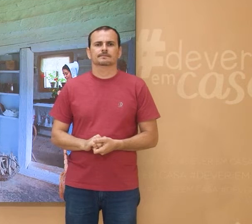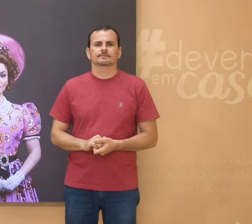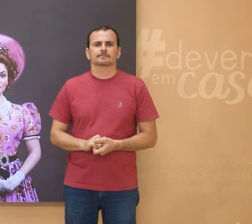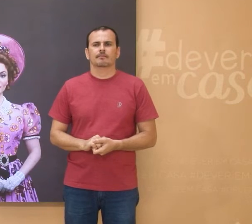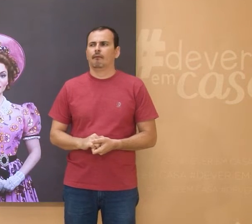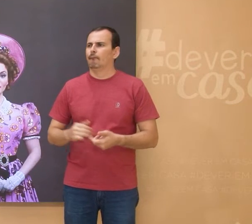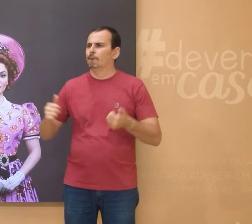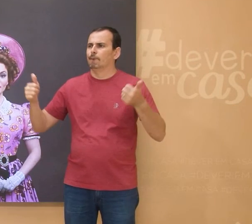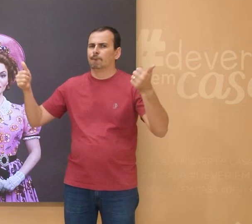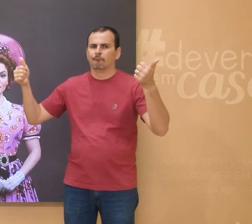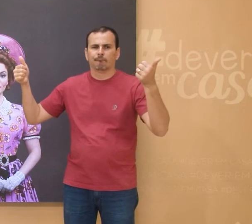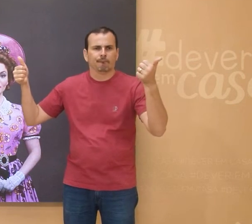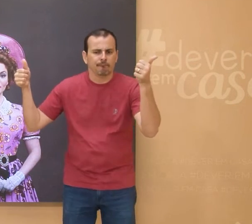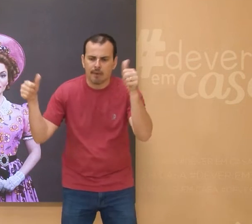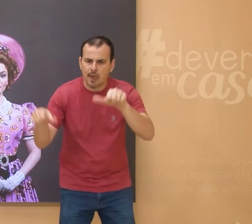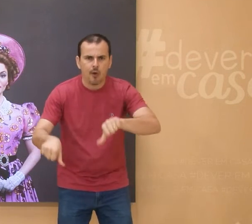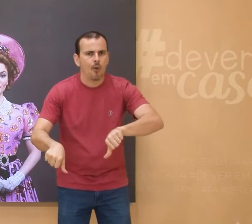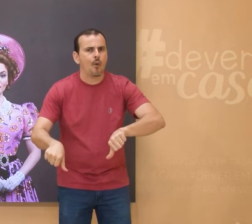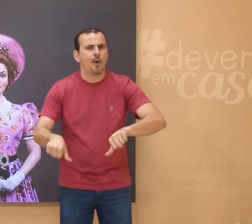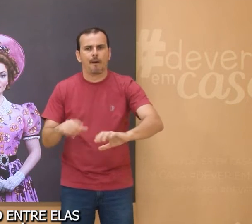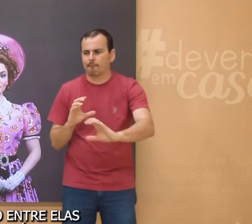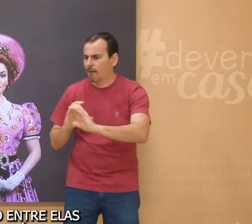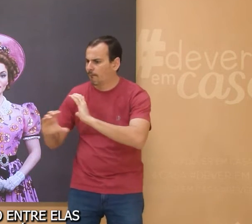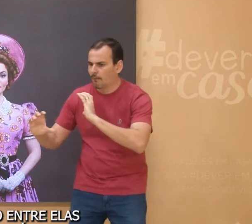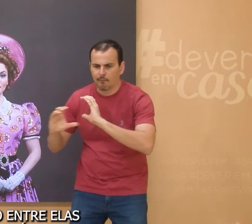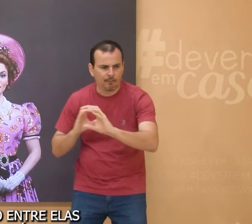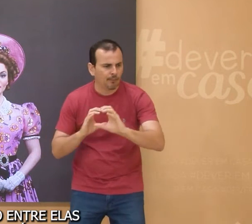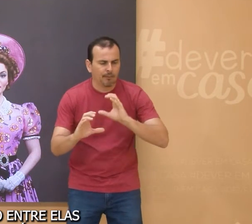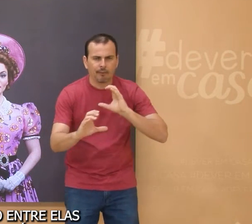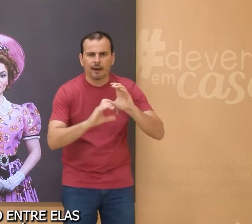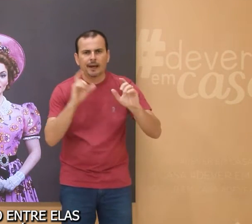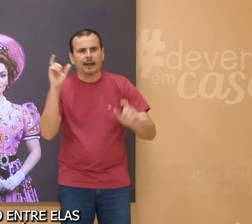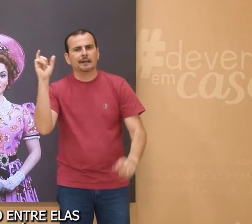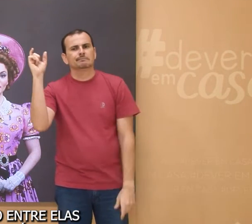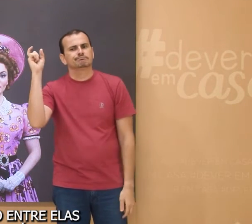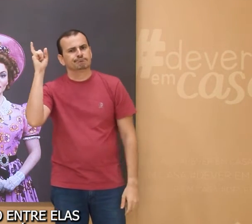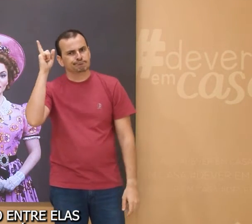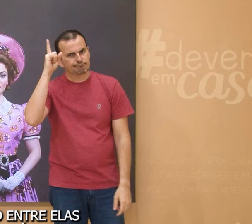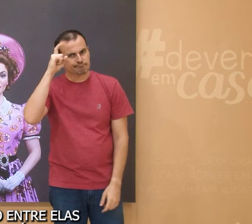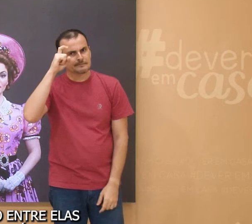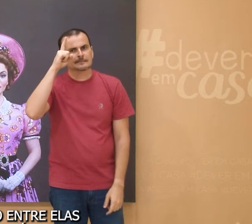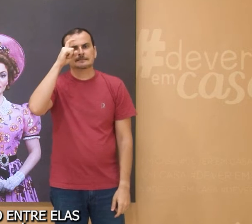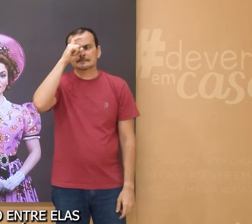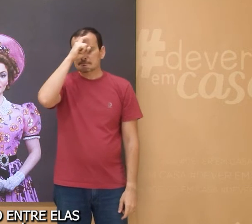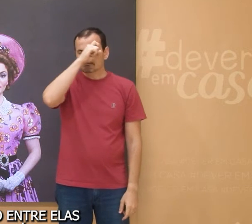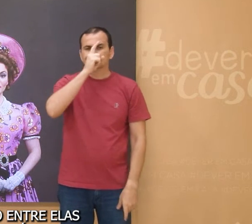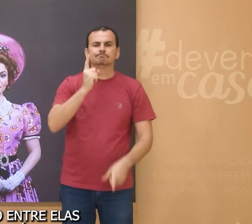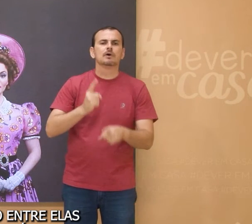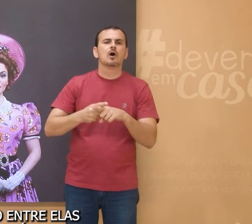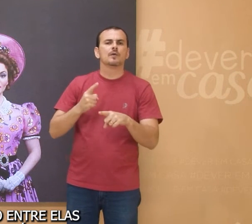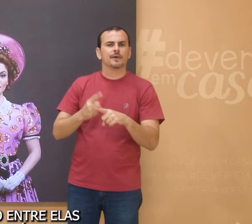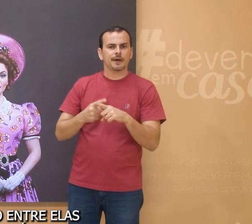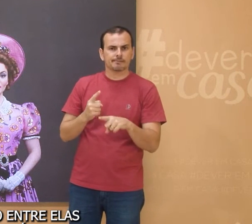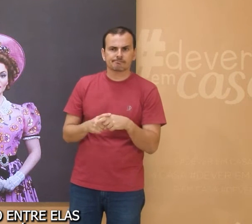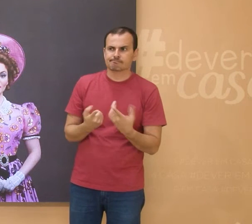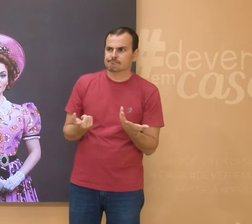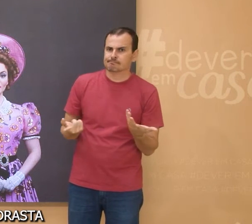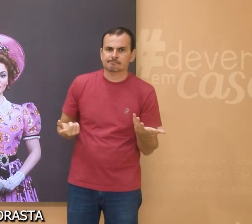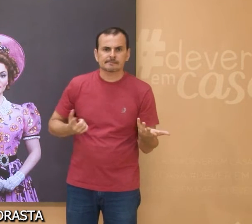E o pior, a comunicação entre elas era muito difícil, pois